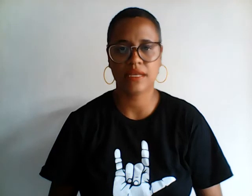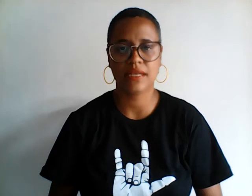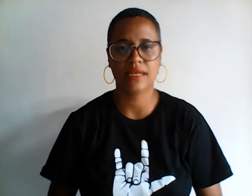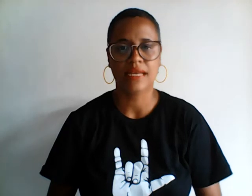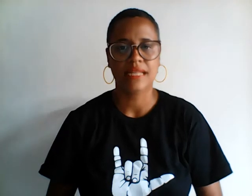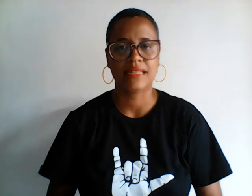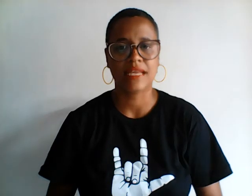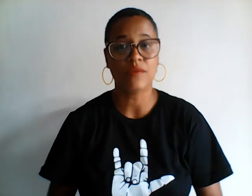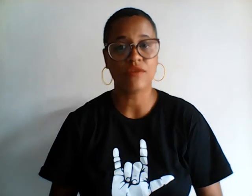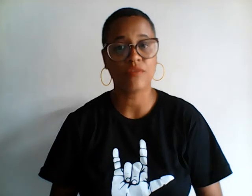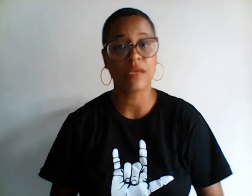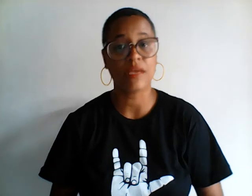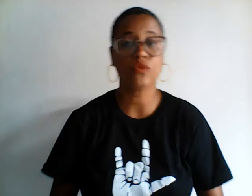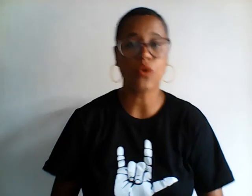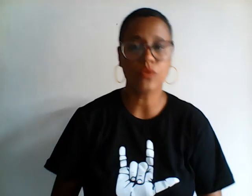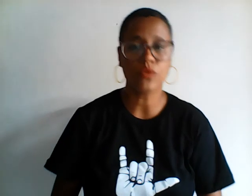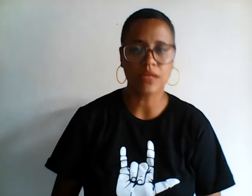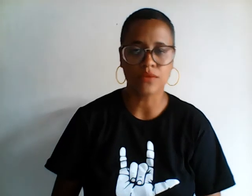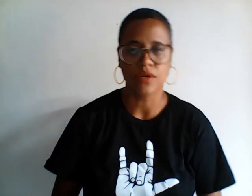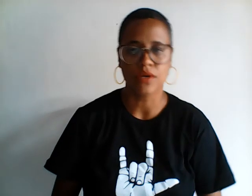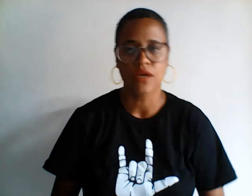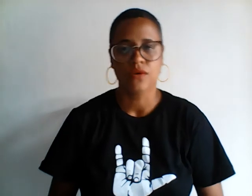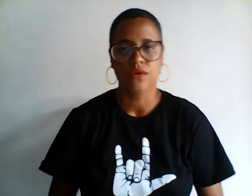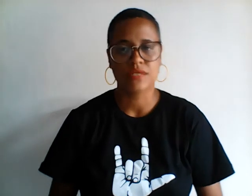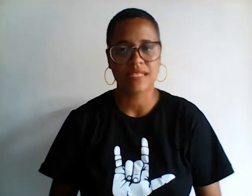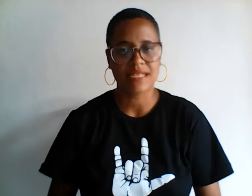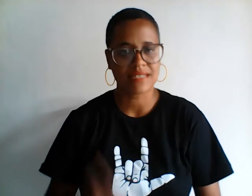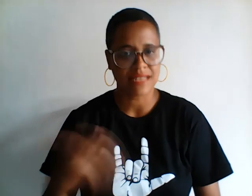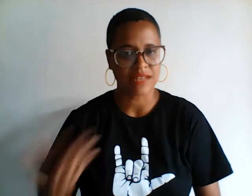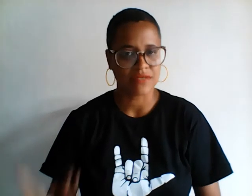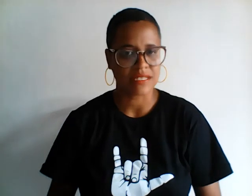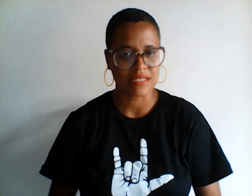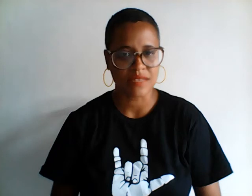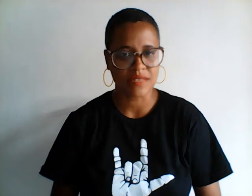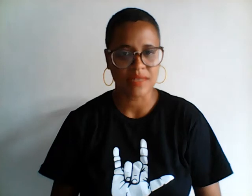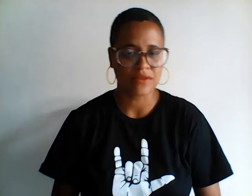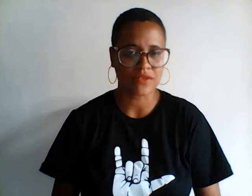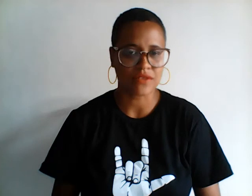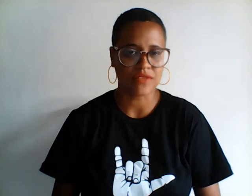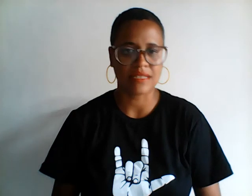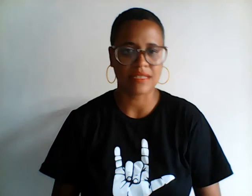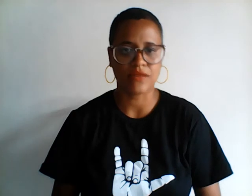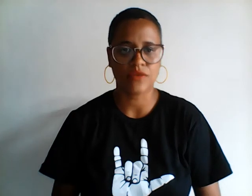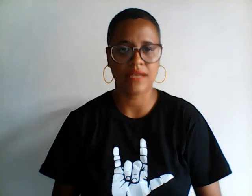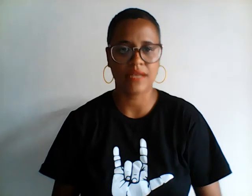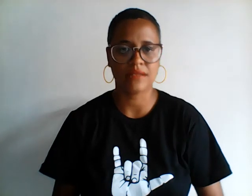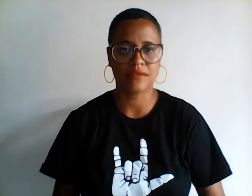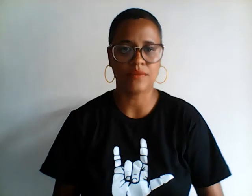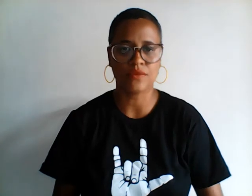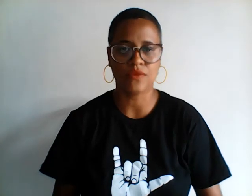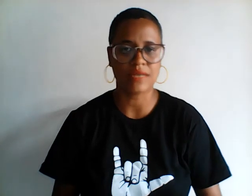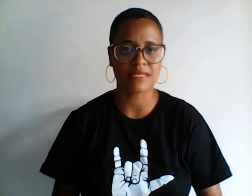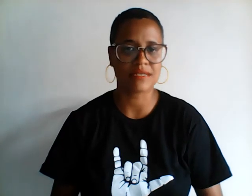podem ter movimento ou não. Os sinais citados acima, né, os que eu falei anteriormente, com exceção